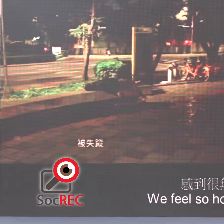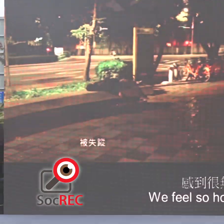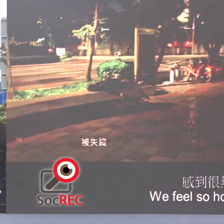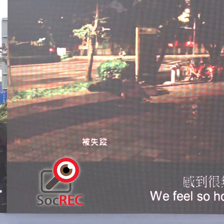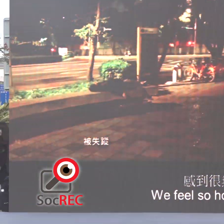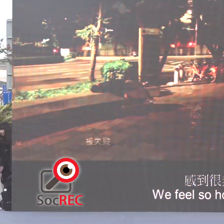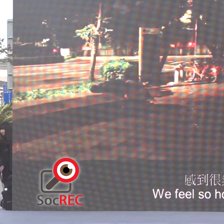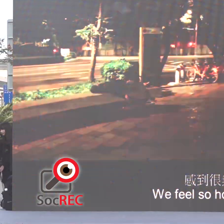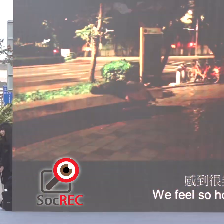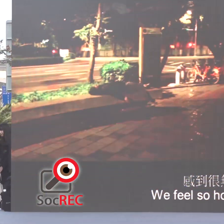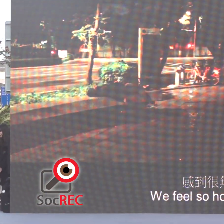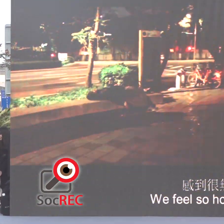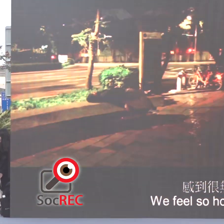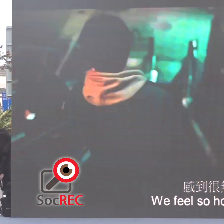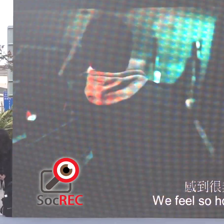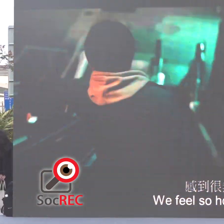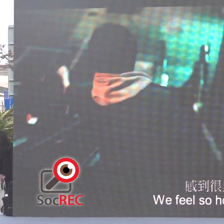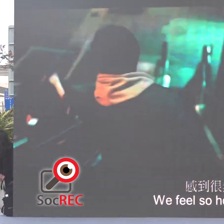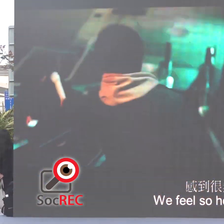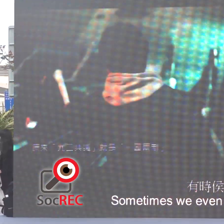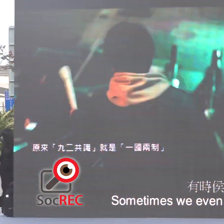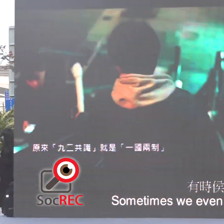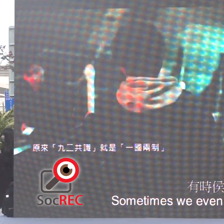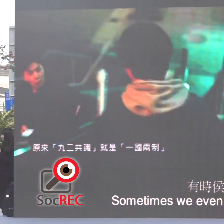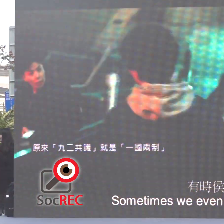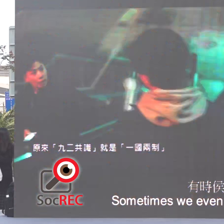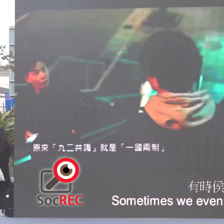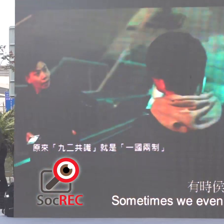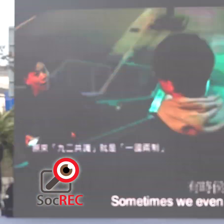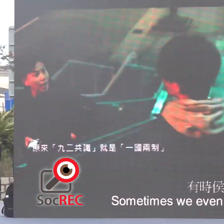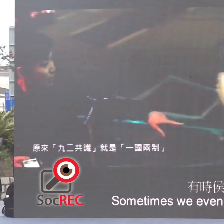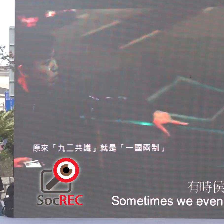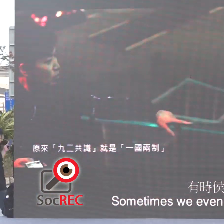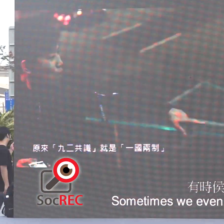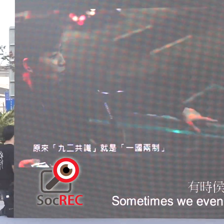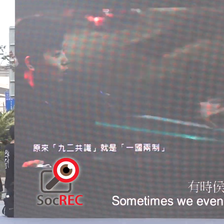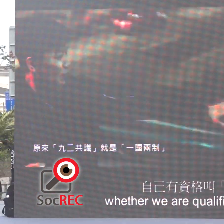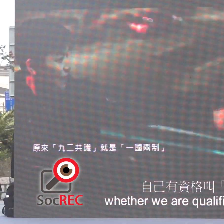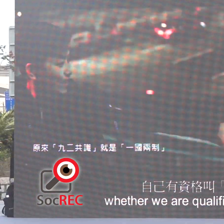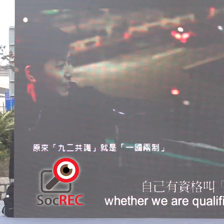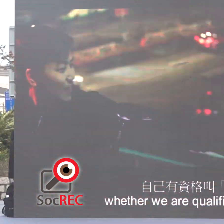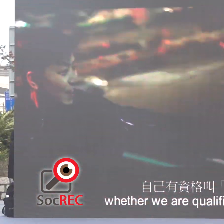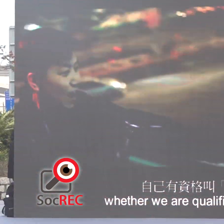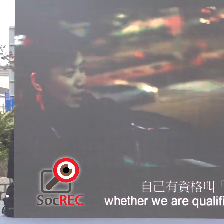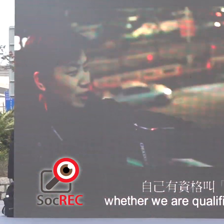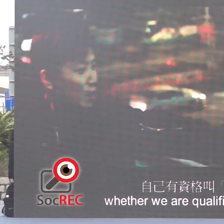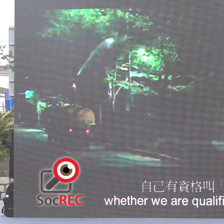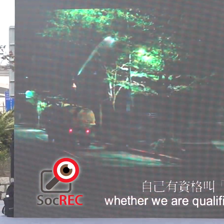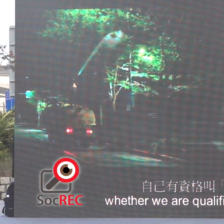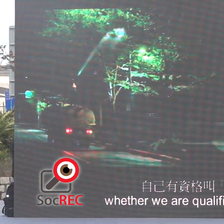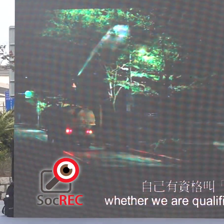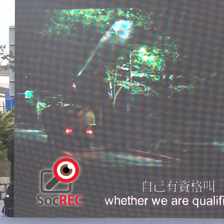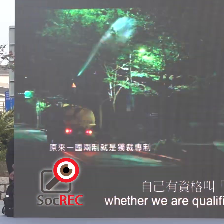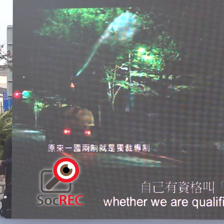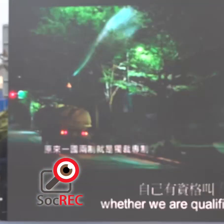好無助，好內疚，有時甚至會懷疑自己有冇資格